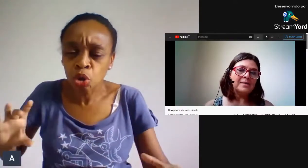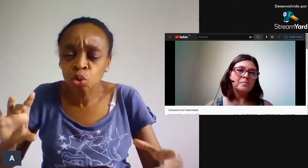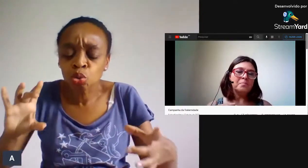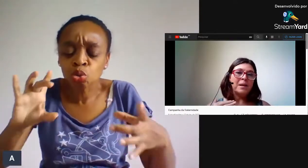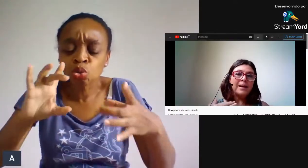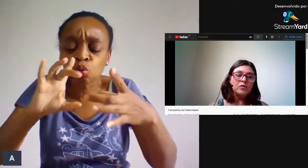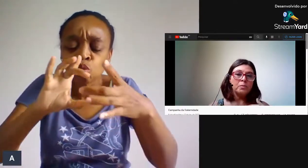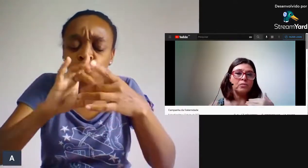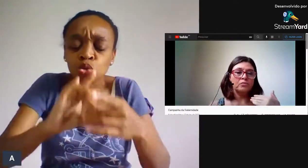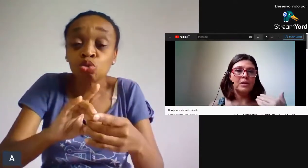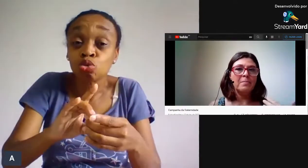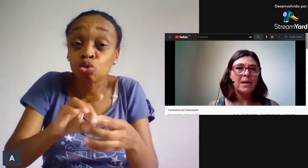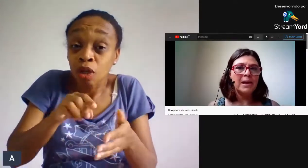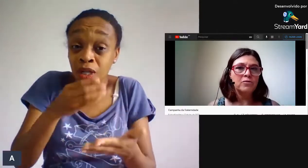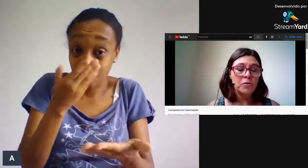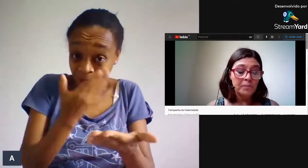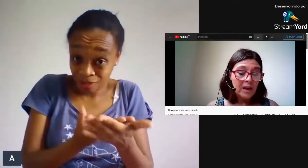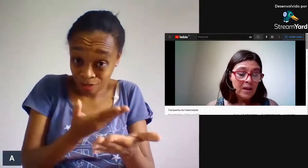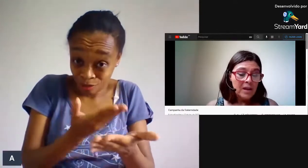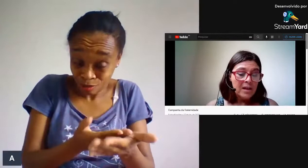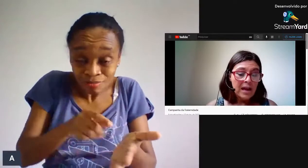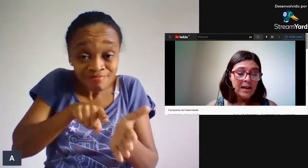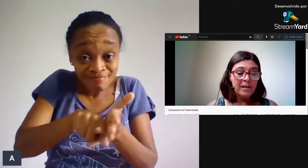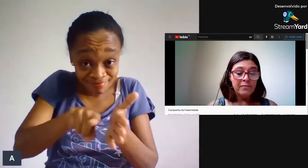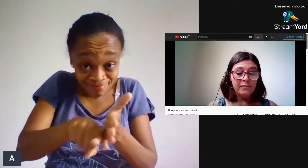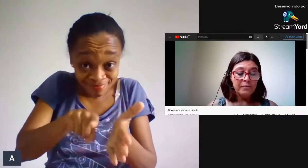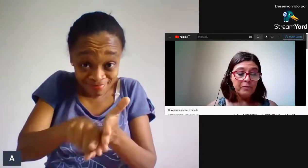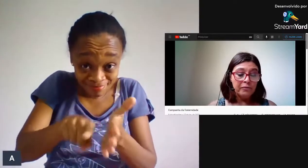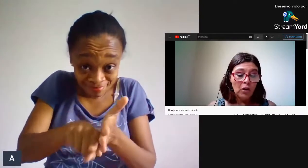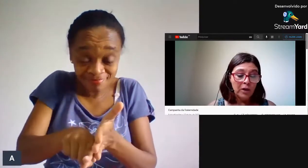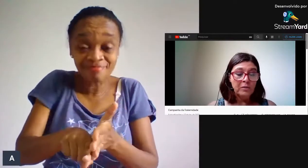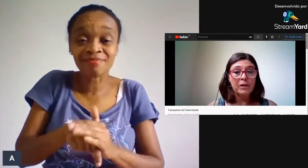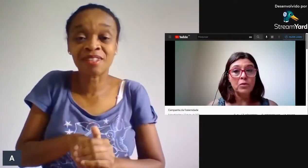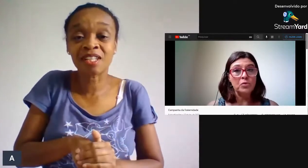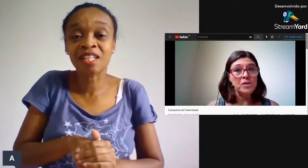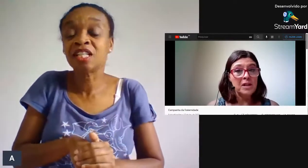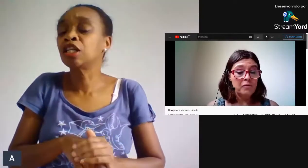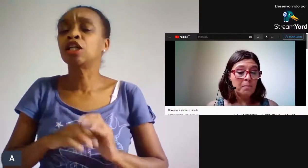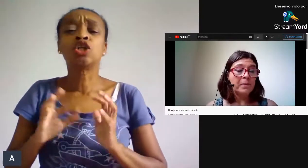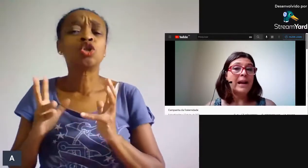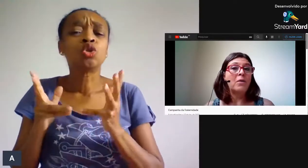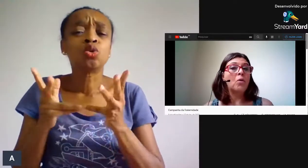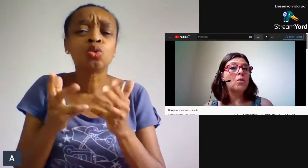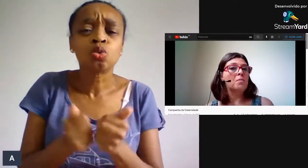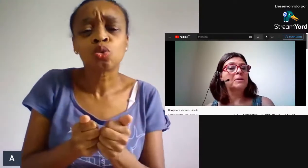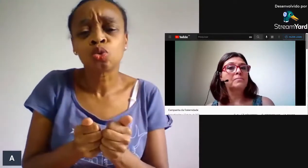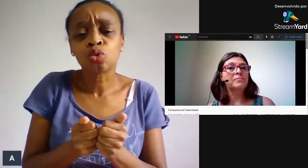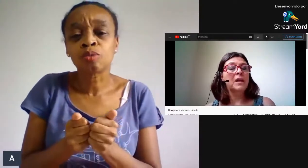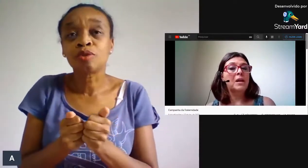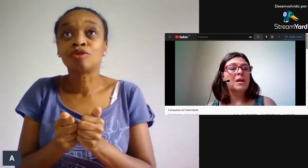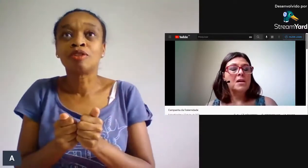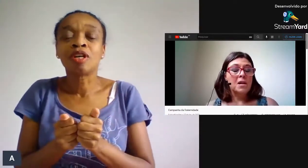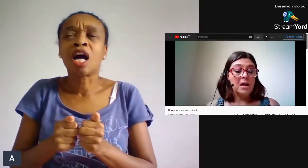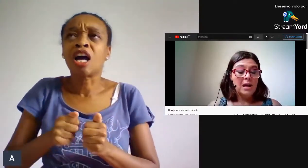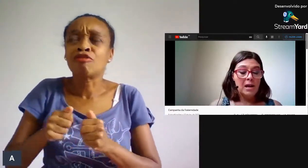estudar mais profundamente, e aí foram inclusive para Roma